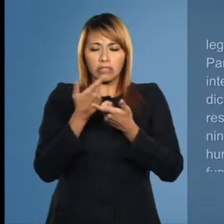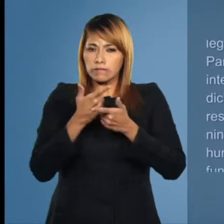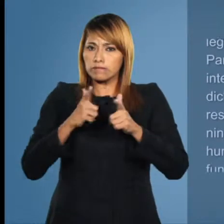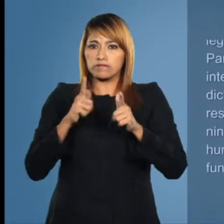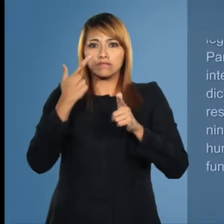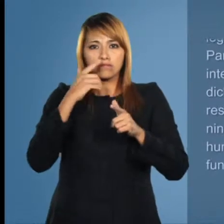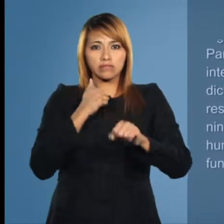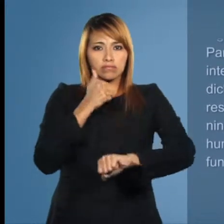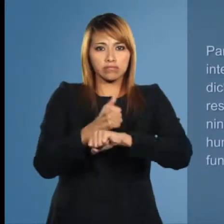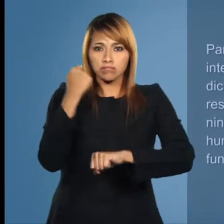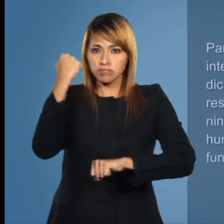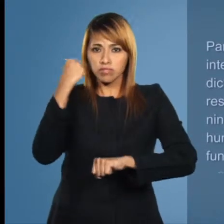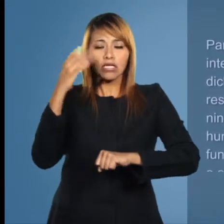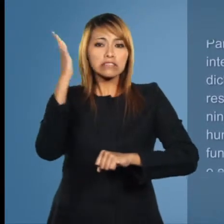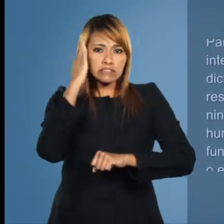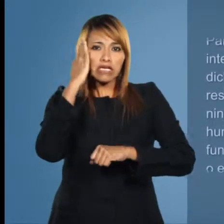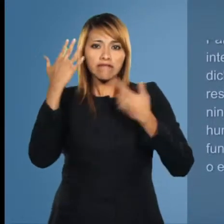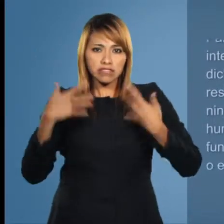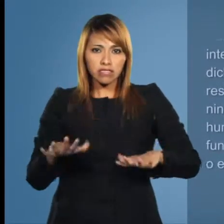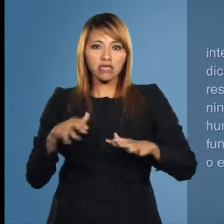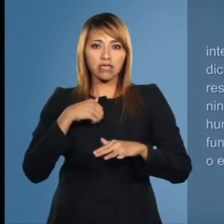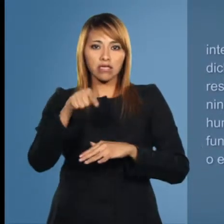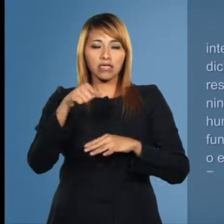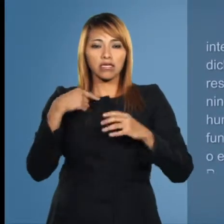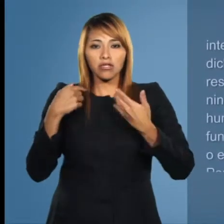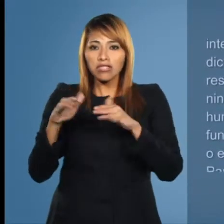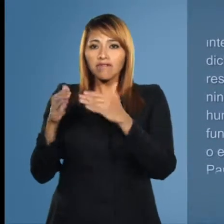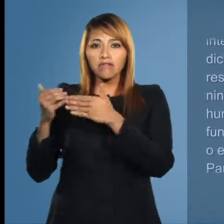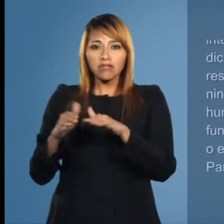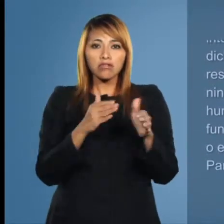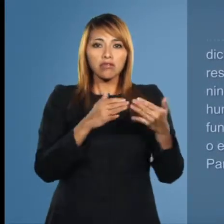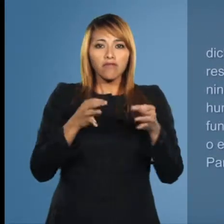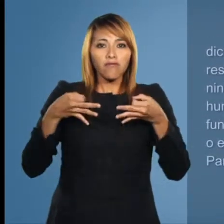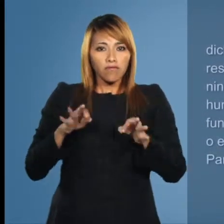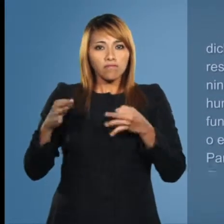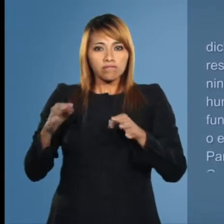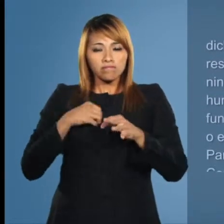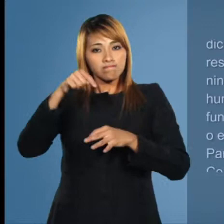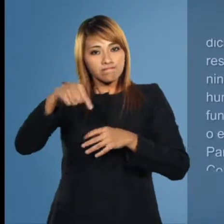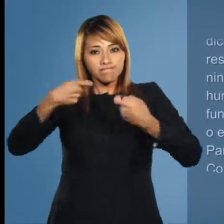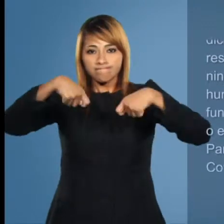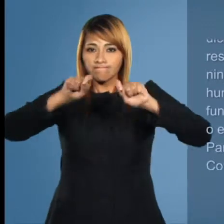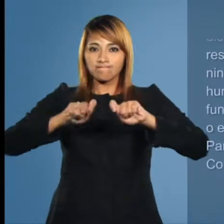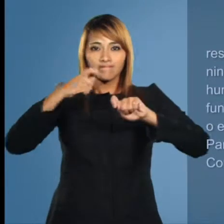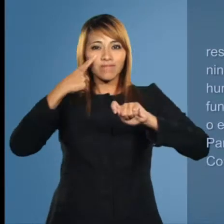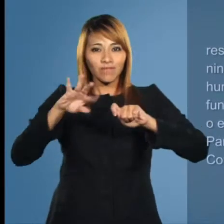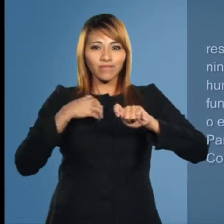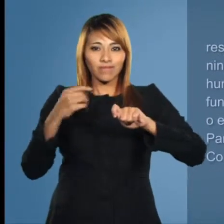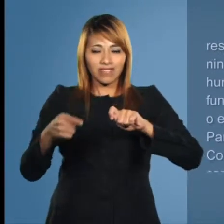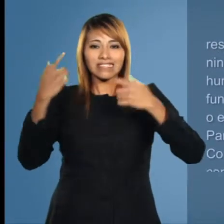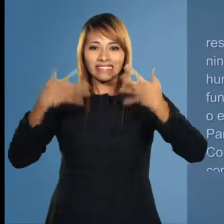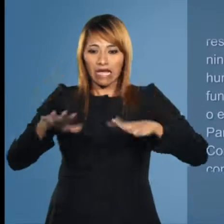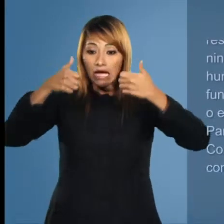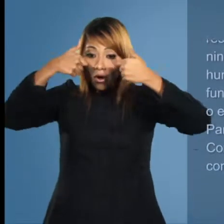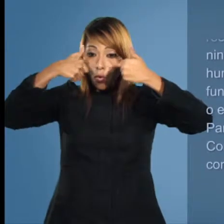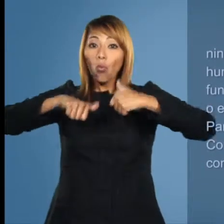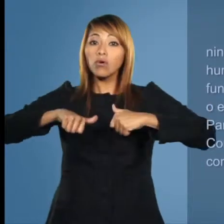fundamentales reconocidos o existentes en los Estados partes en la presente convención, de conformidad con la ley, las convenciones y